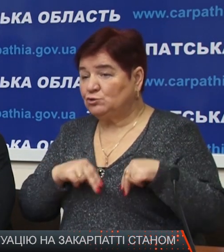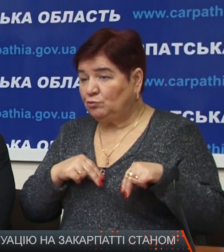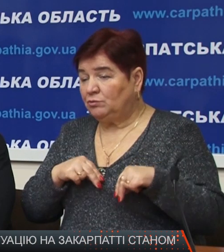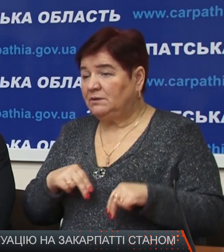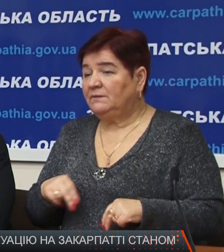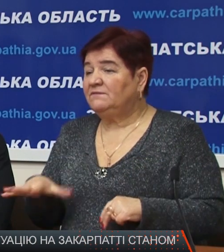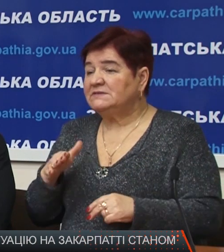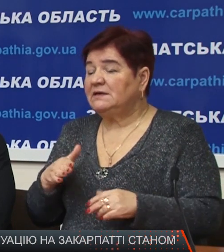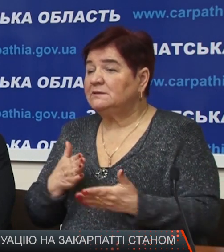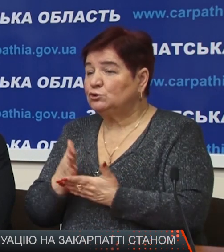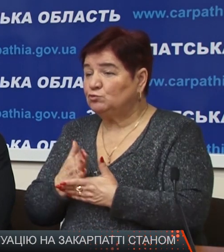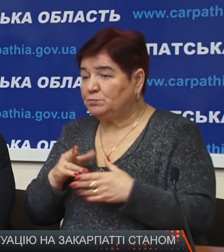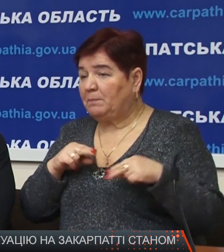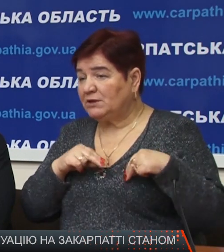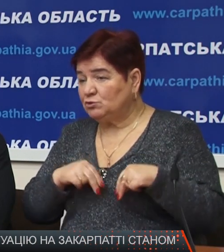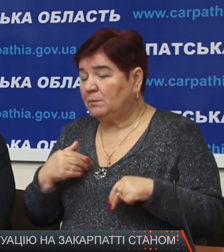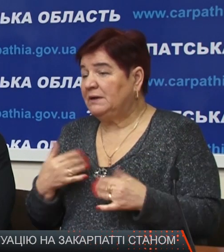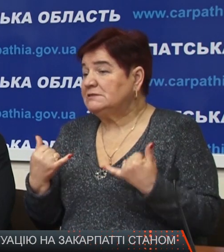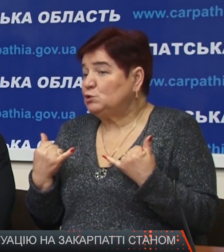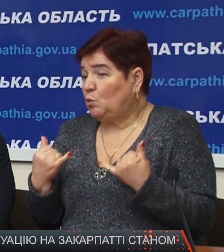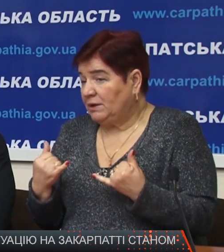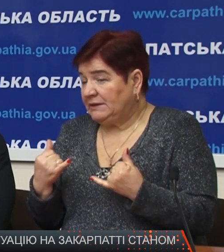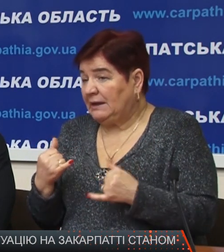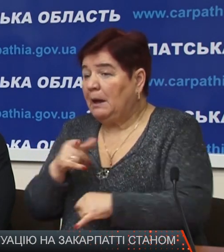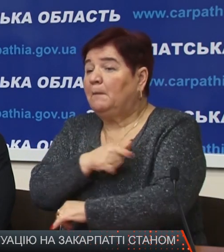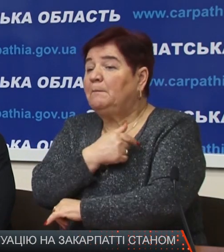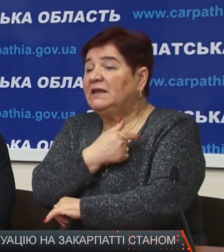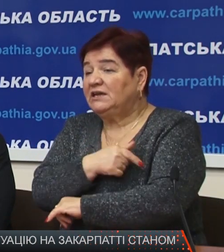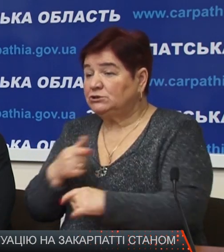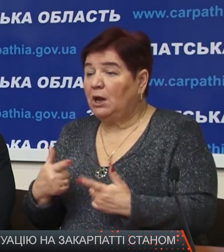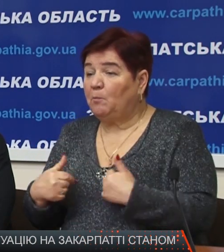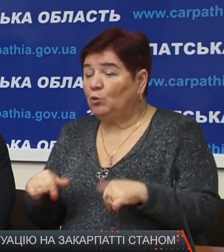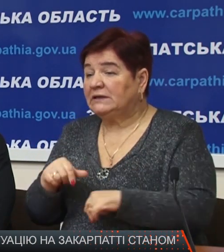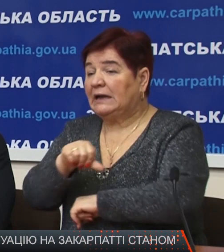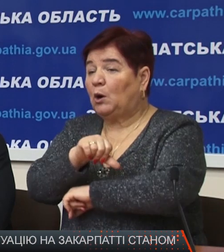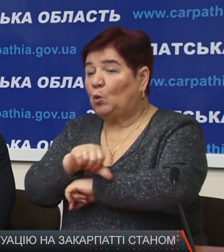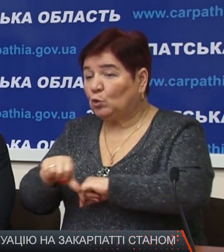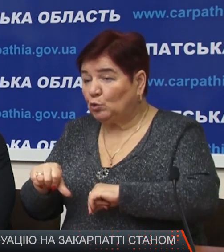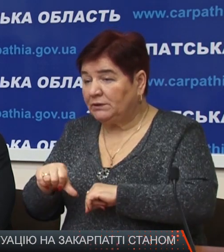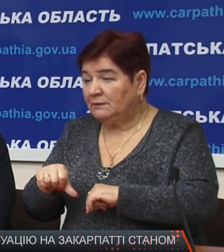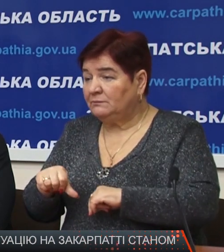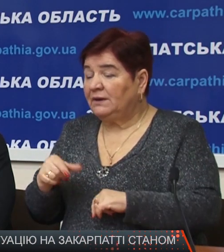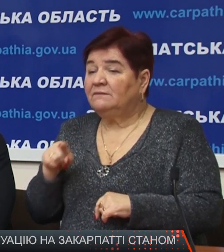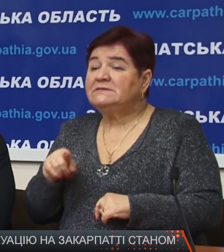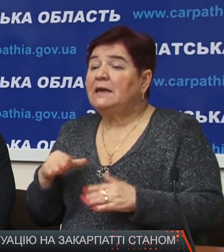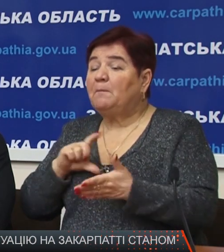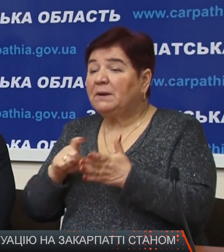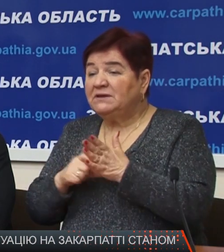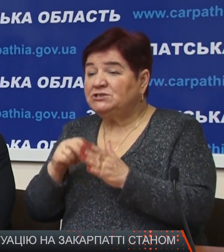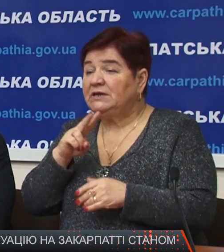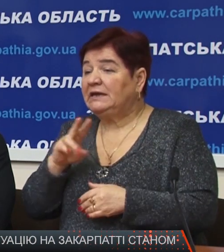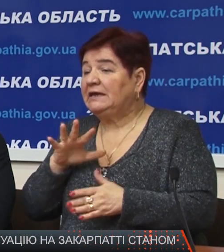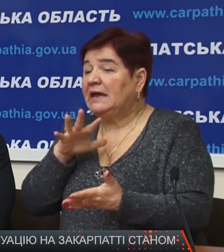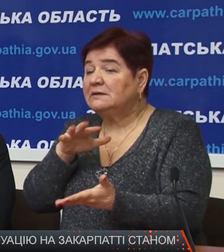всі служби працюють. Ми сьогодні розвернули медичний пункт на кордоні стаціонарний. Значить, ці приміщення, ті ще не знані